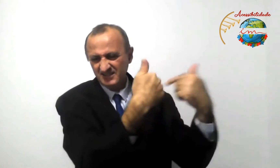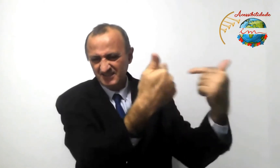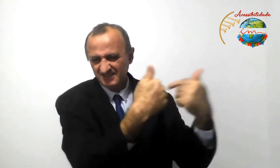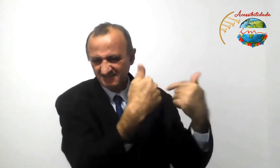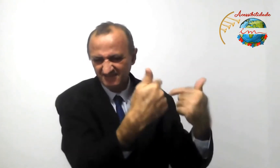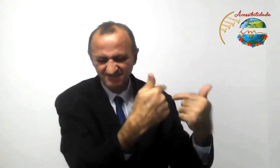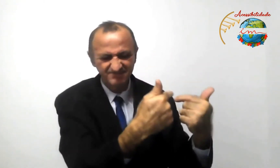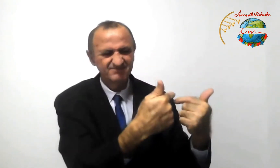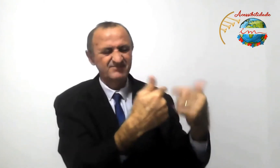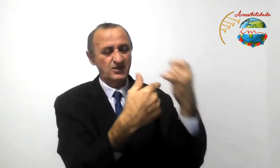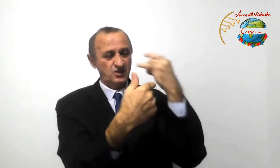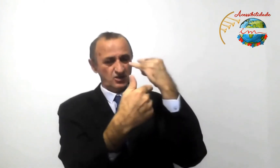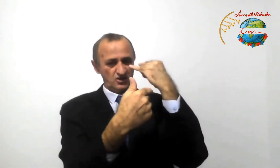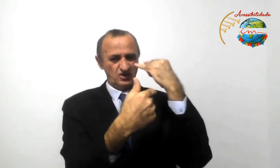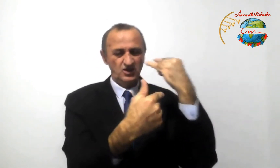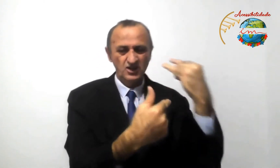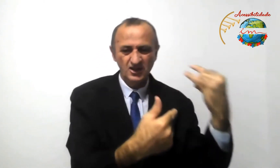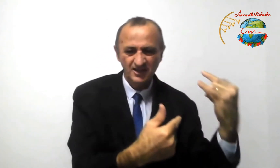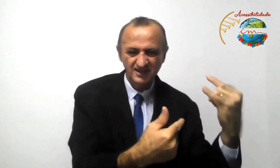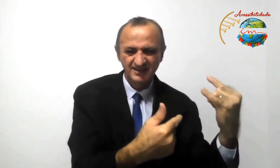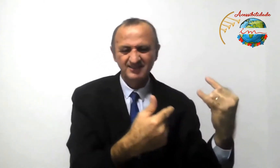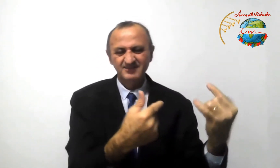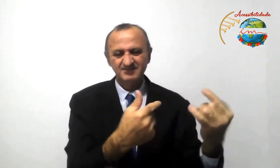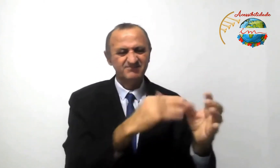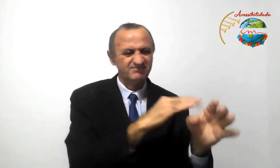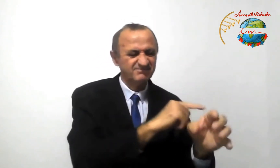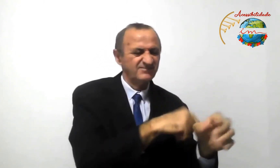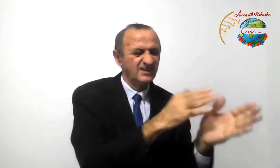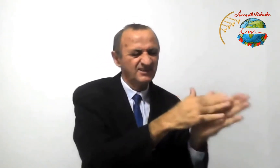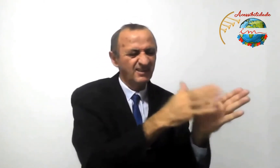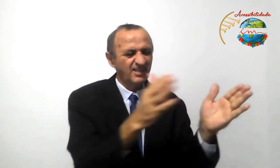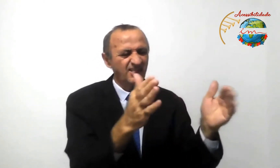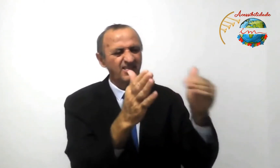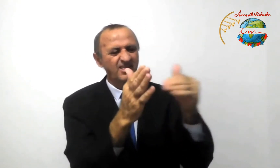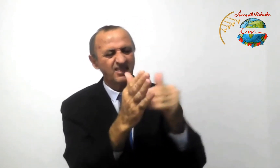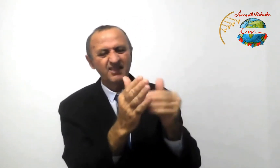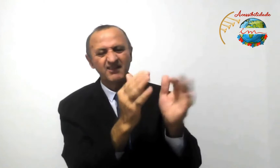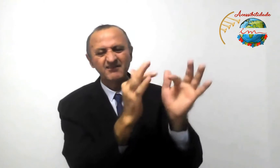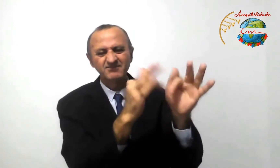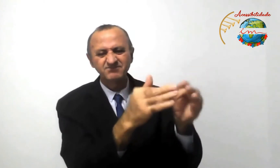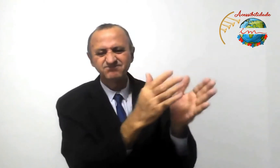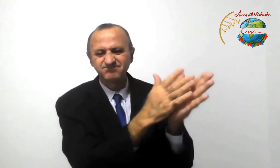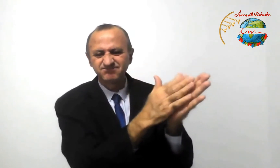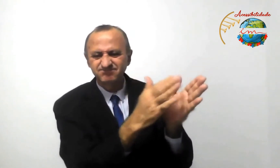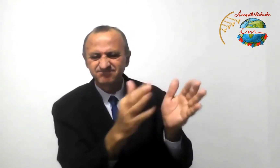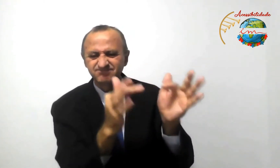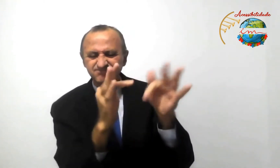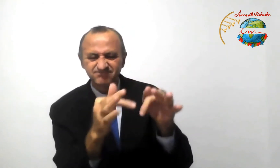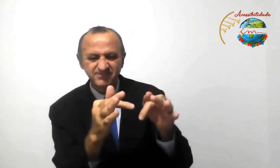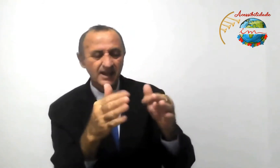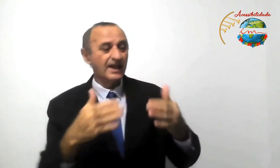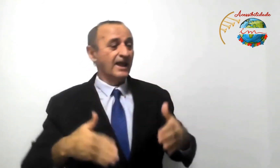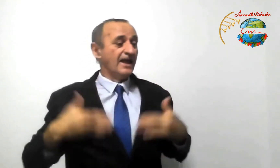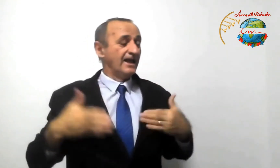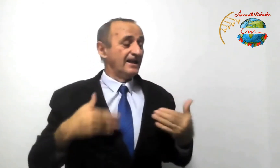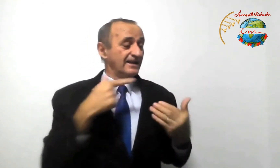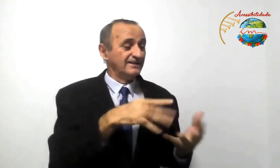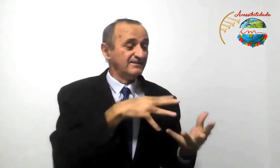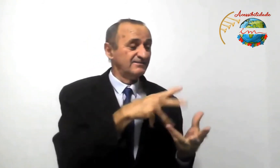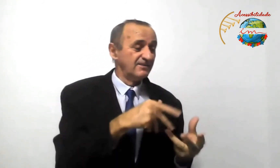desse mundo, aquilo que quer nos atrair, as coisas materiais e todas essas questões. É um tempo limitado. A